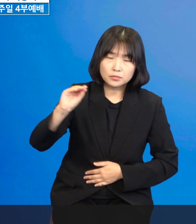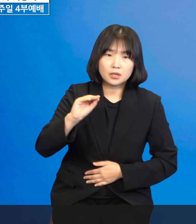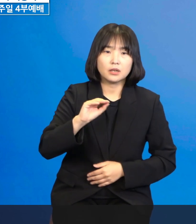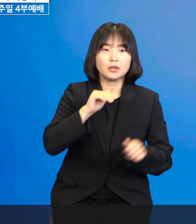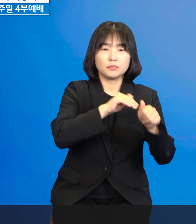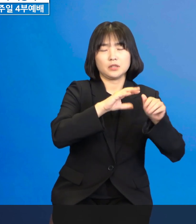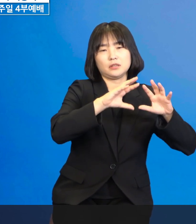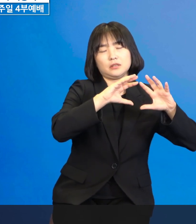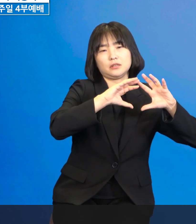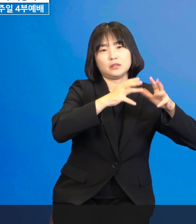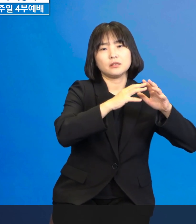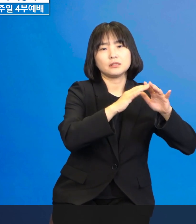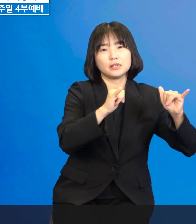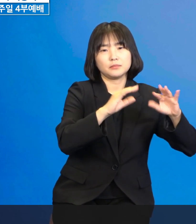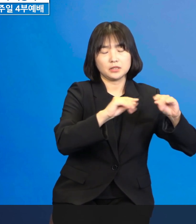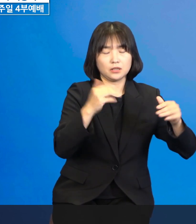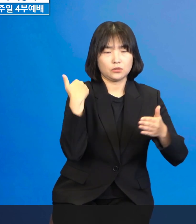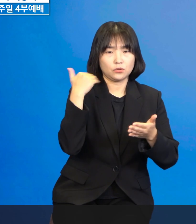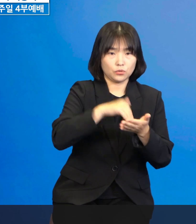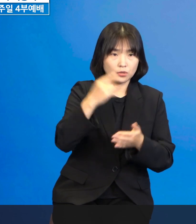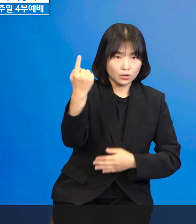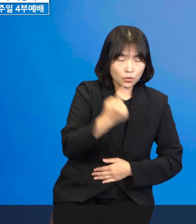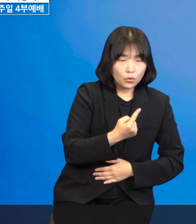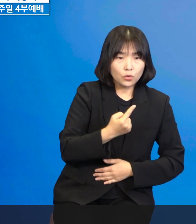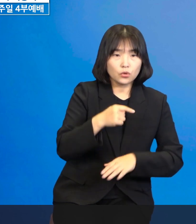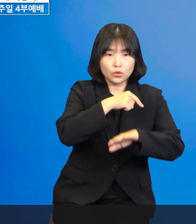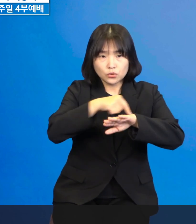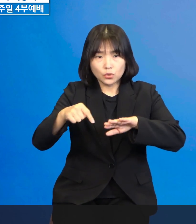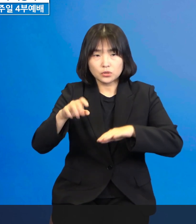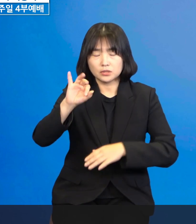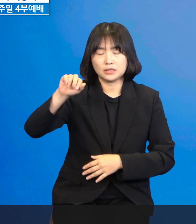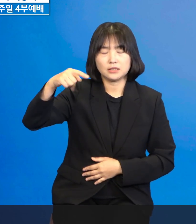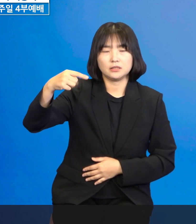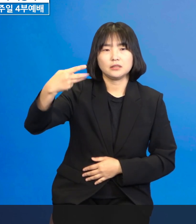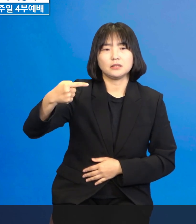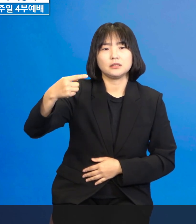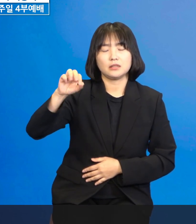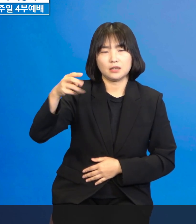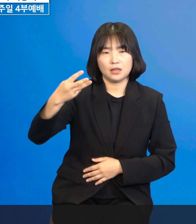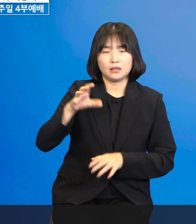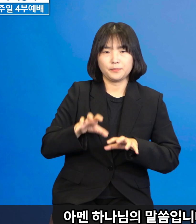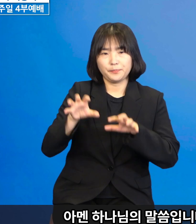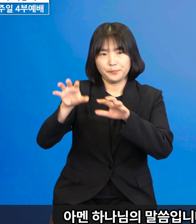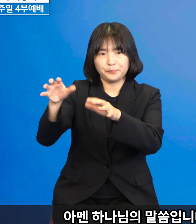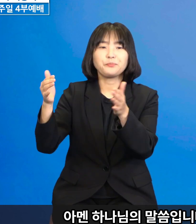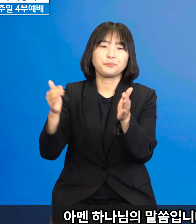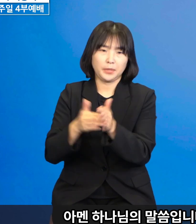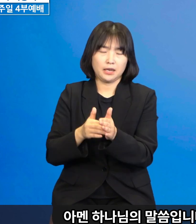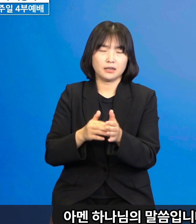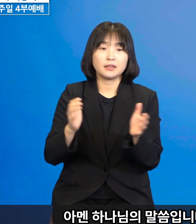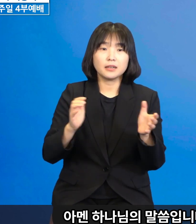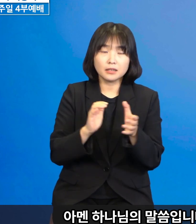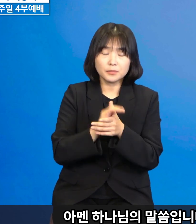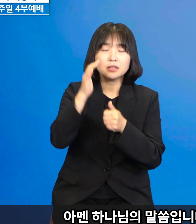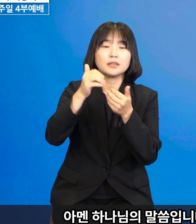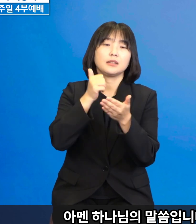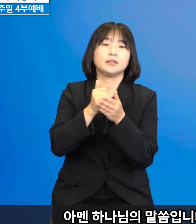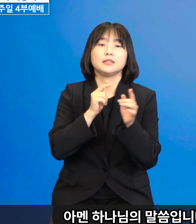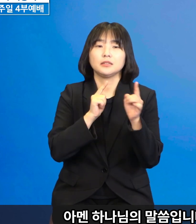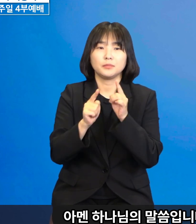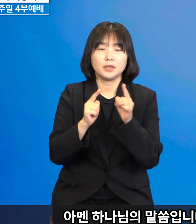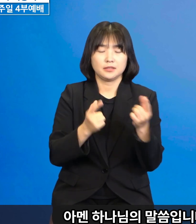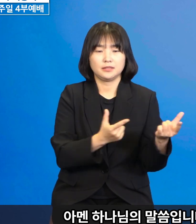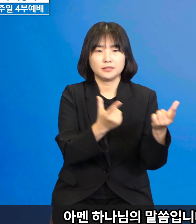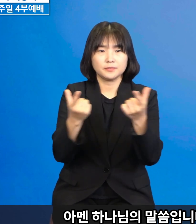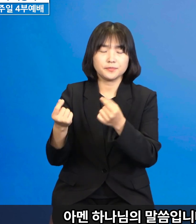출발하여 블레셋 사람의 땅으로 돌아오고 블레셋 족속은 이스라엘로 올라갔다. 아멘. 하나님의 말씀입니다.